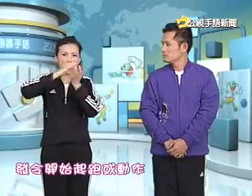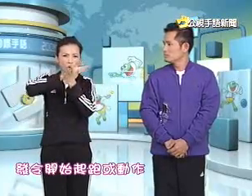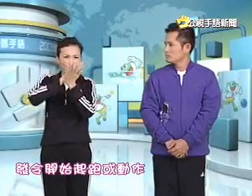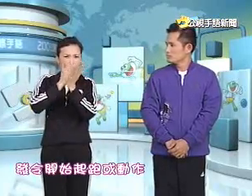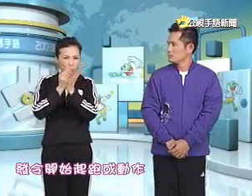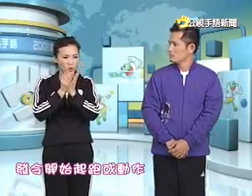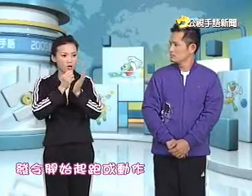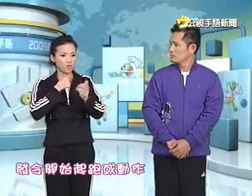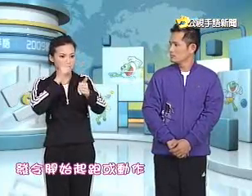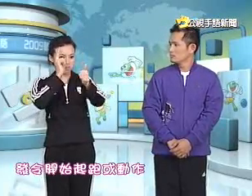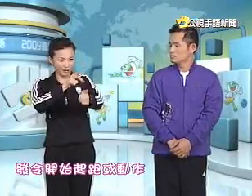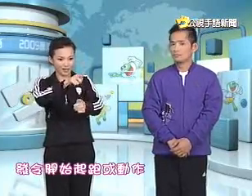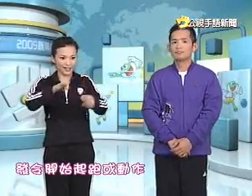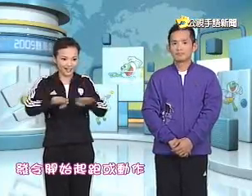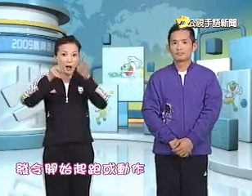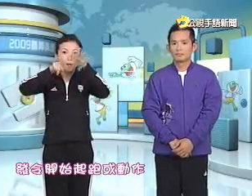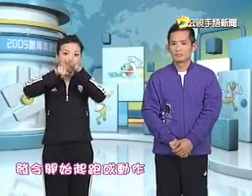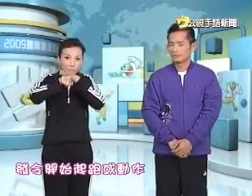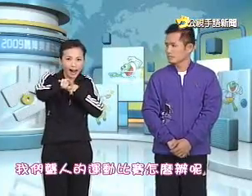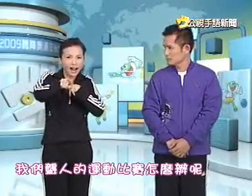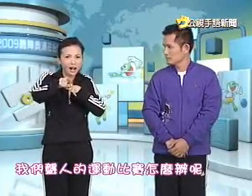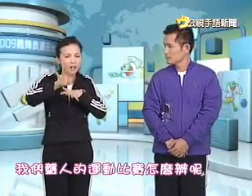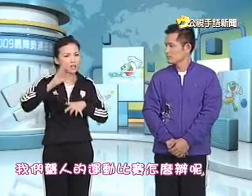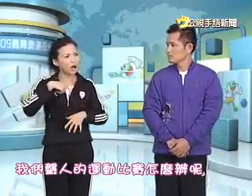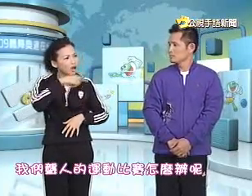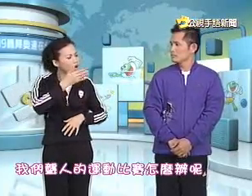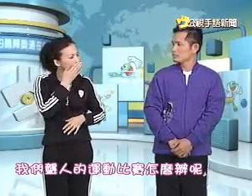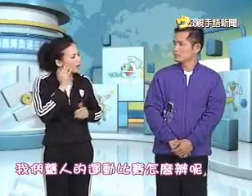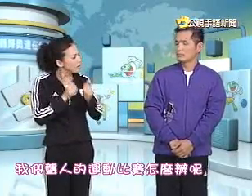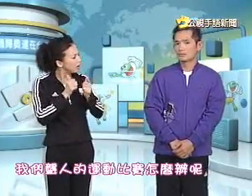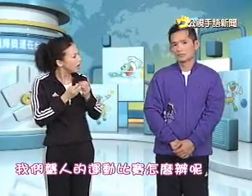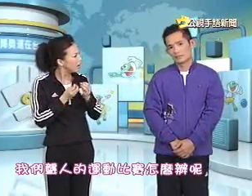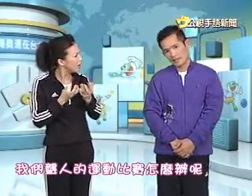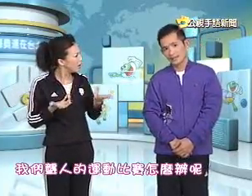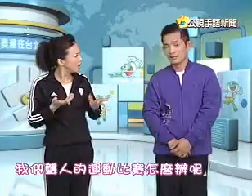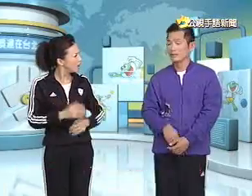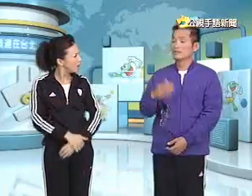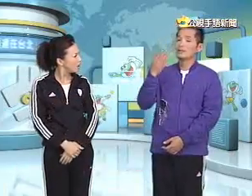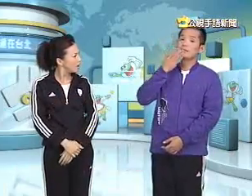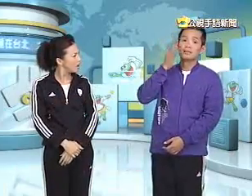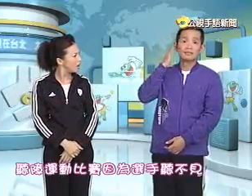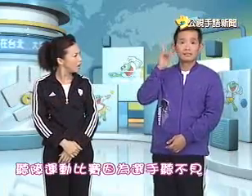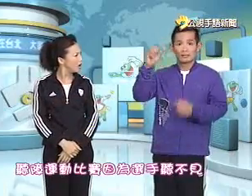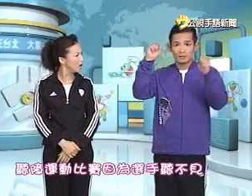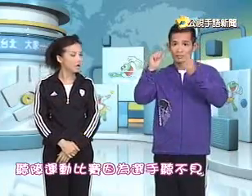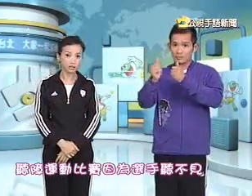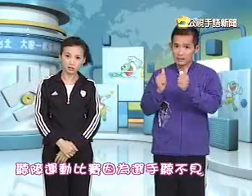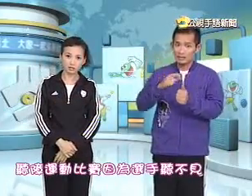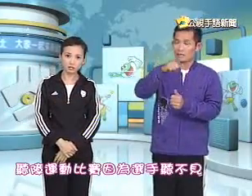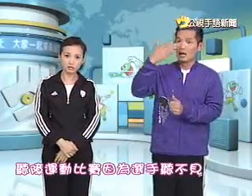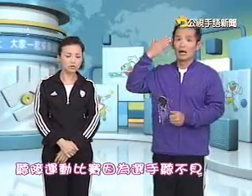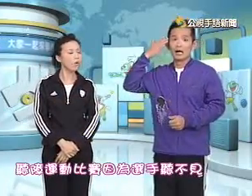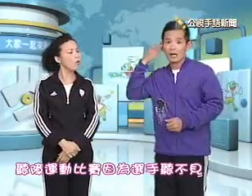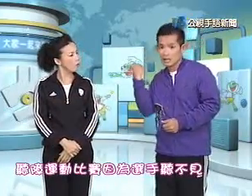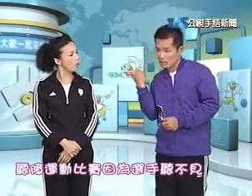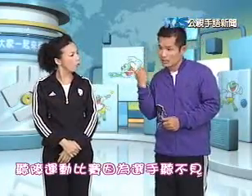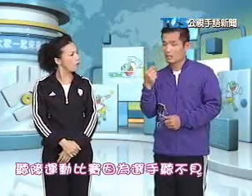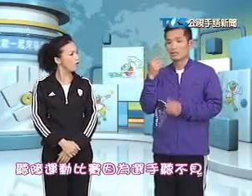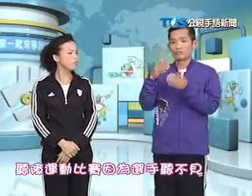发令开始起跑或动作。我们聋人的运动比赛怎么办呢？ 听障运动比赛，因为选手听不见，必